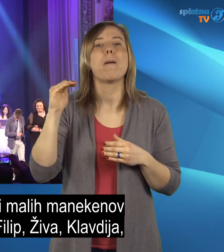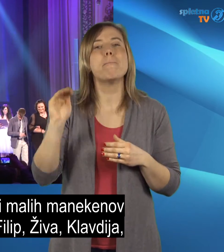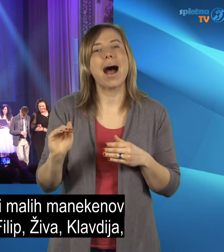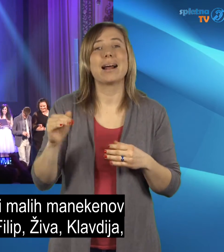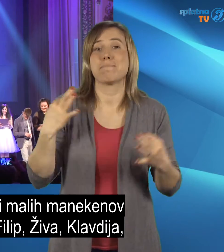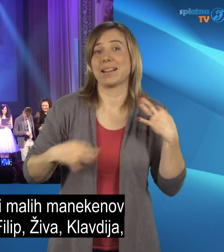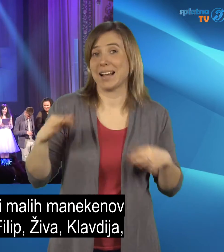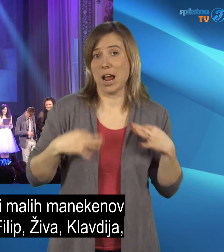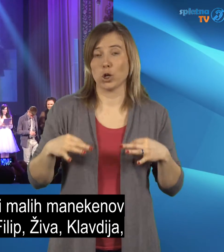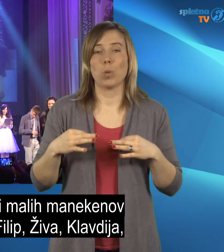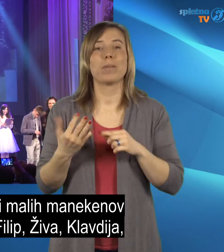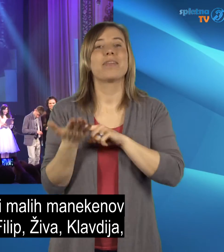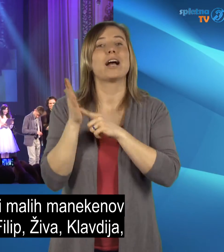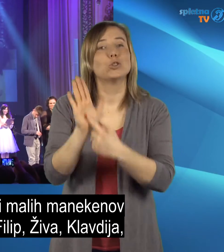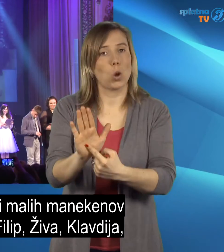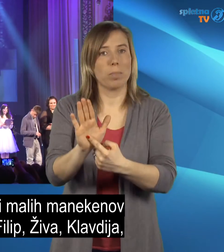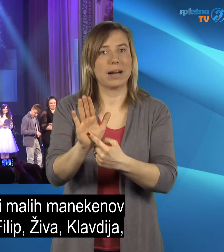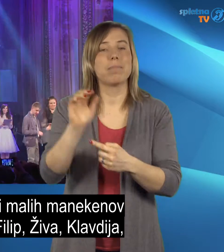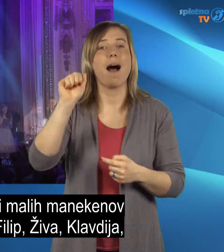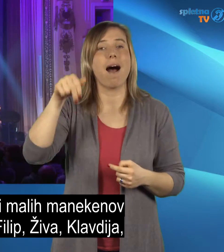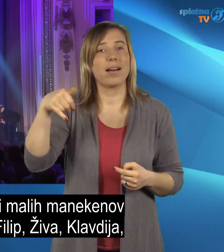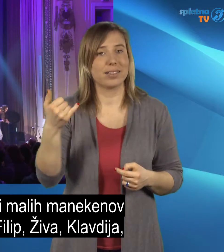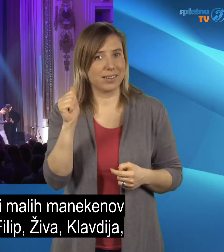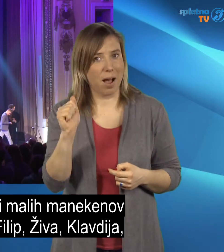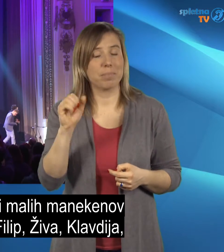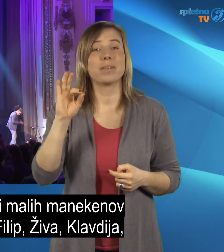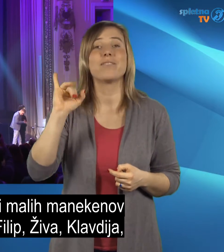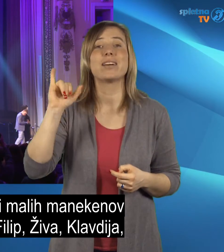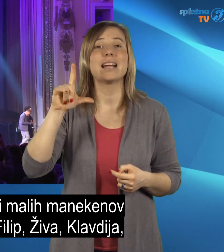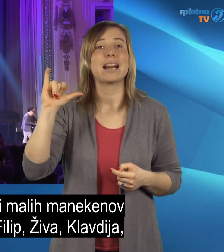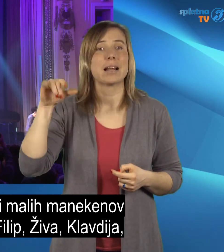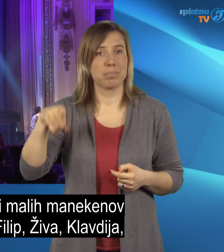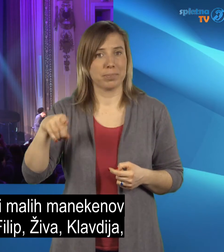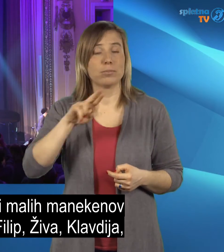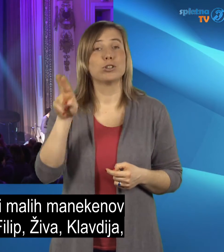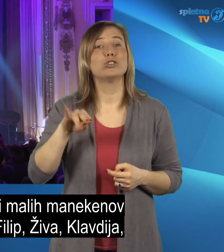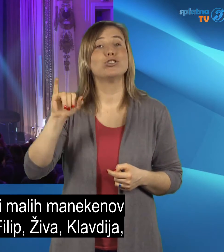Živa, Klavdija, Matej, Dvanejca in Nastja.